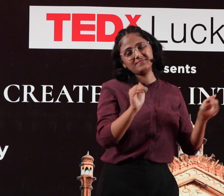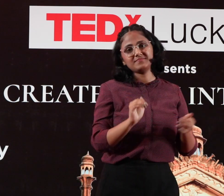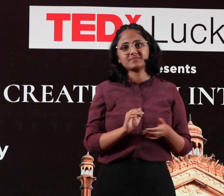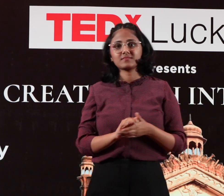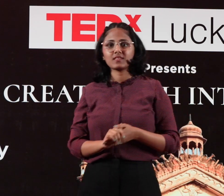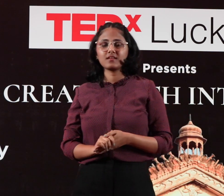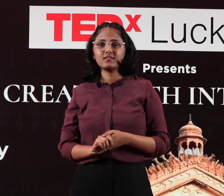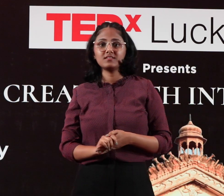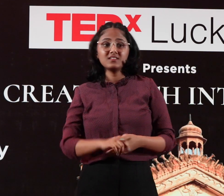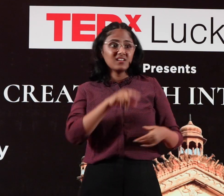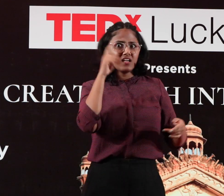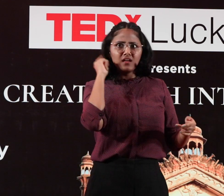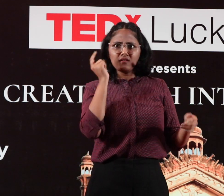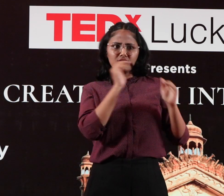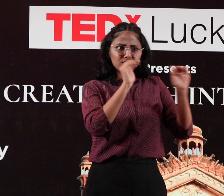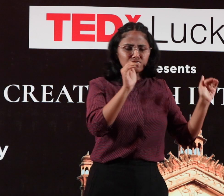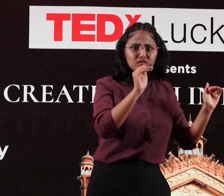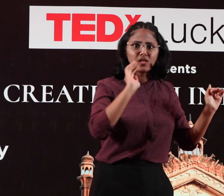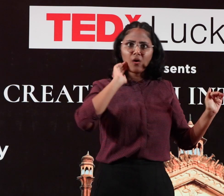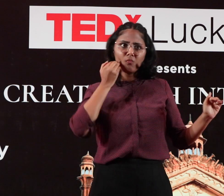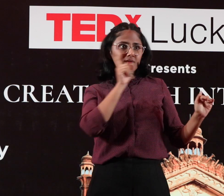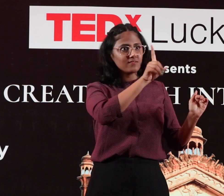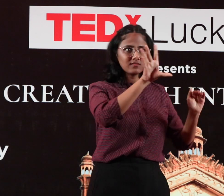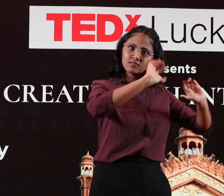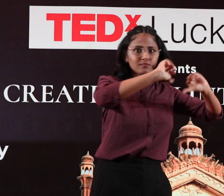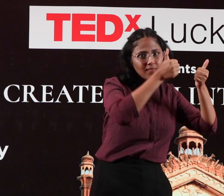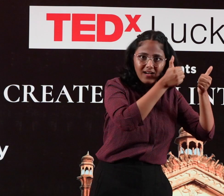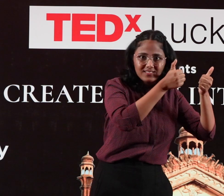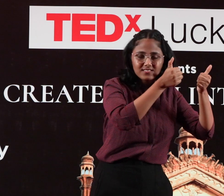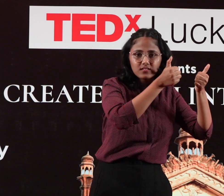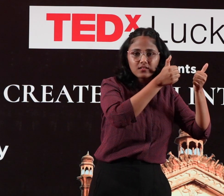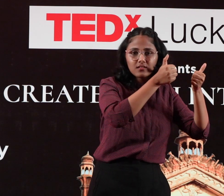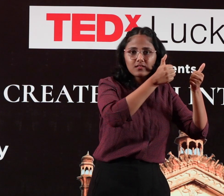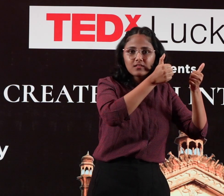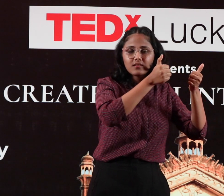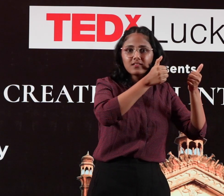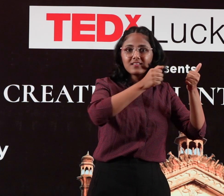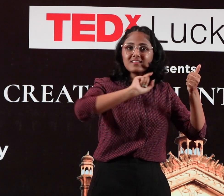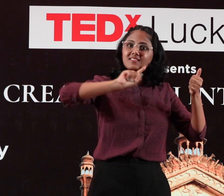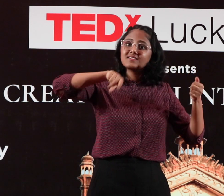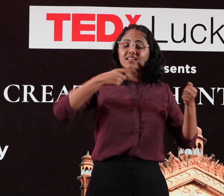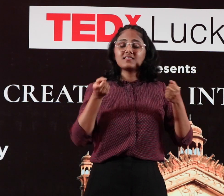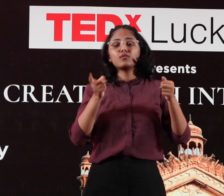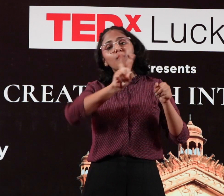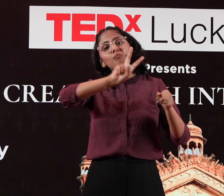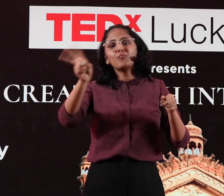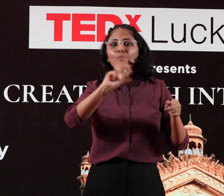ये कैंडिडेट्स जब ग्रेजुएशन करके कंपनियों में जाए तो एक बेहतर एक्सपीरियंस दोनों को मिले और